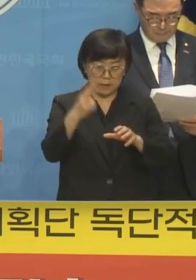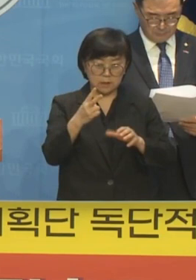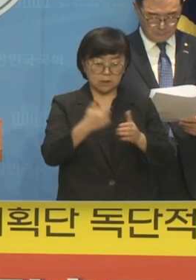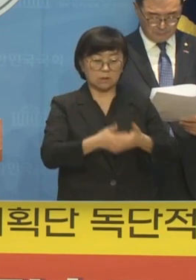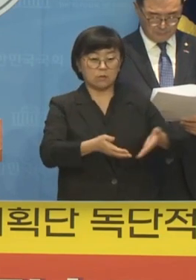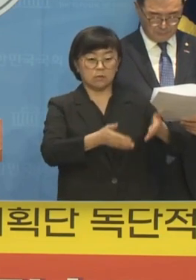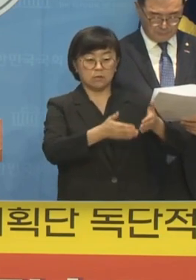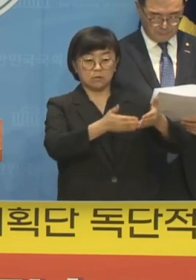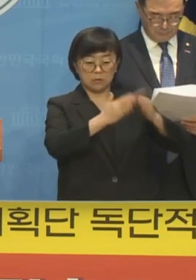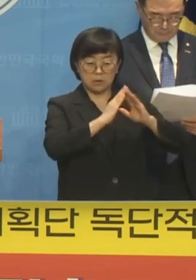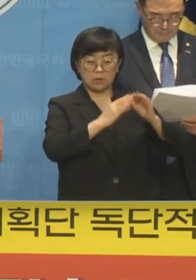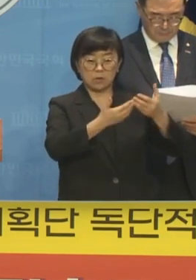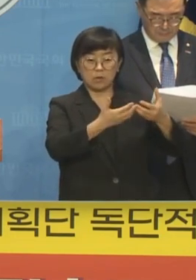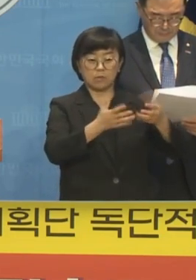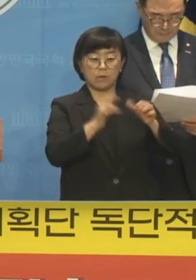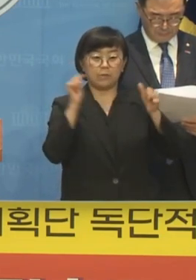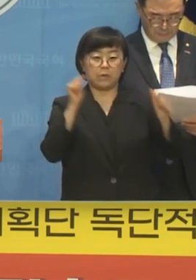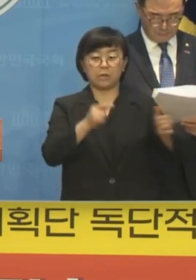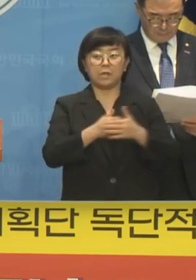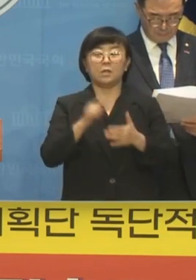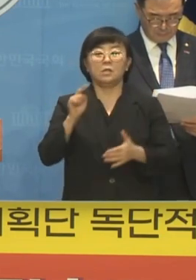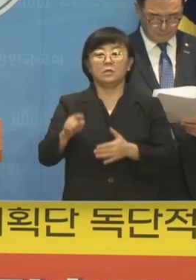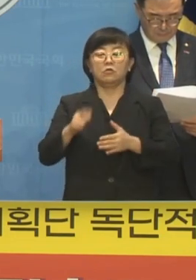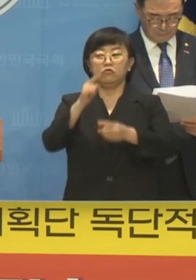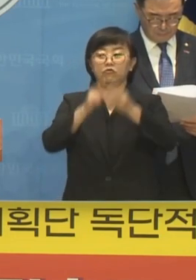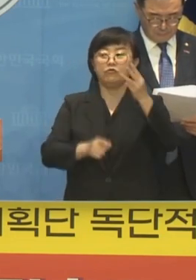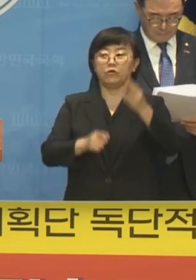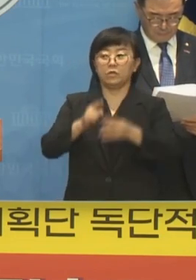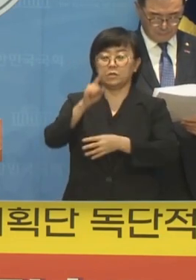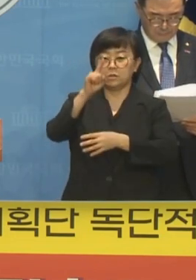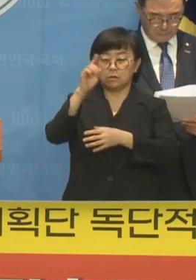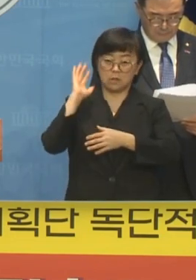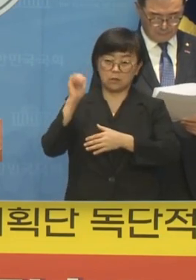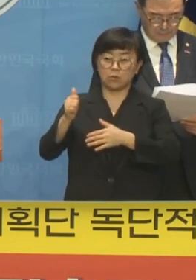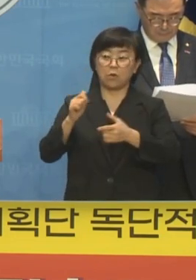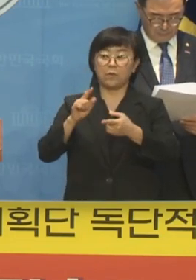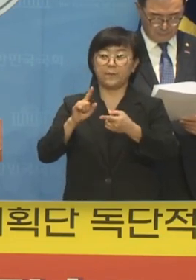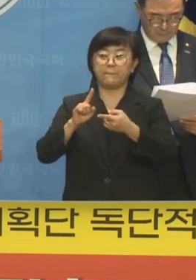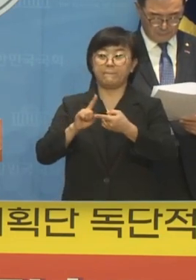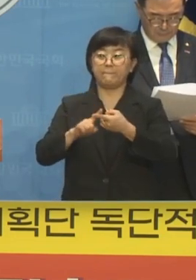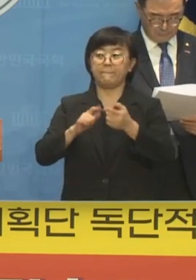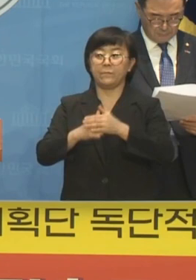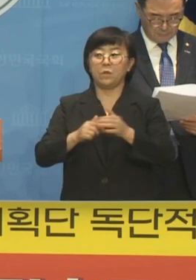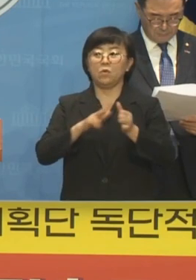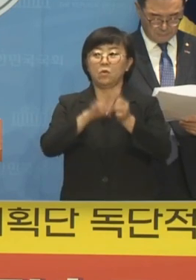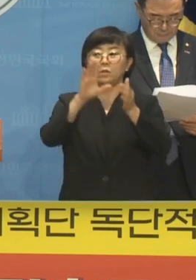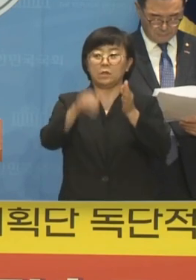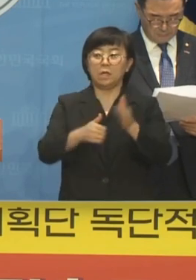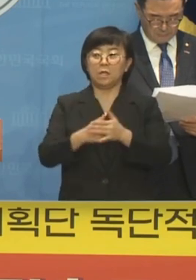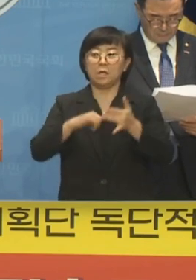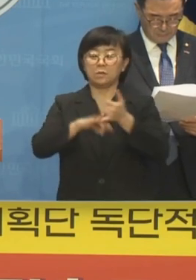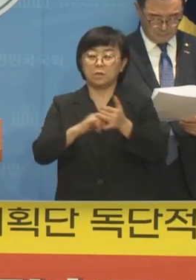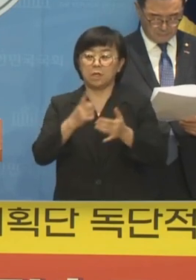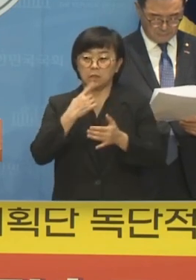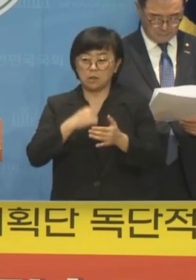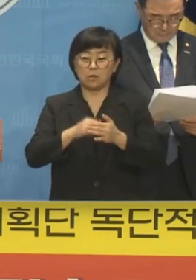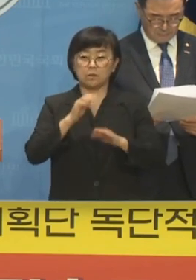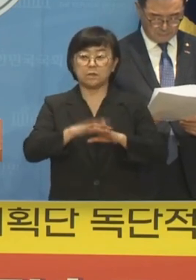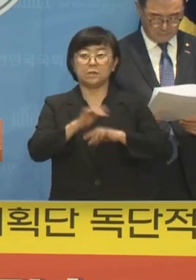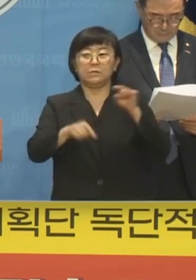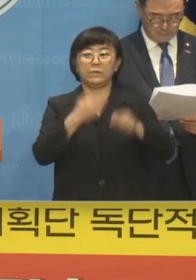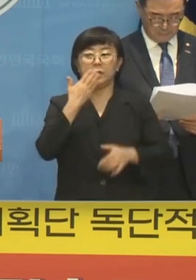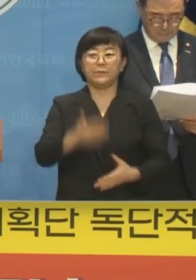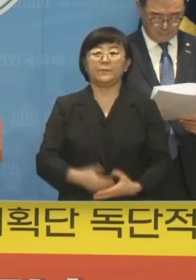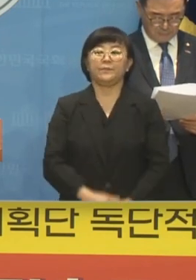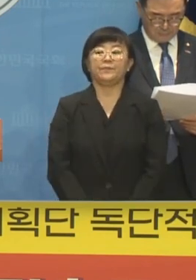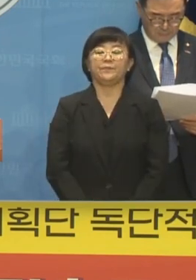신속히 명령하여 주십시오. 그것이 윤석열 대통령께서 후보 시절 약속한 것이 이행되는